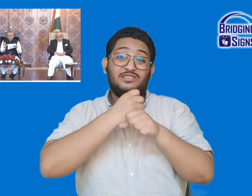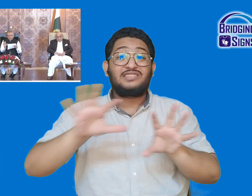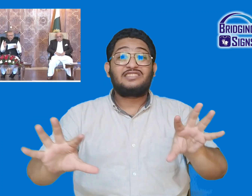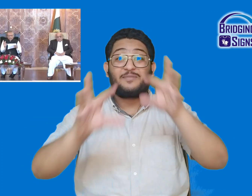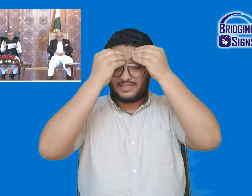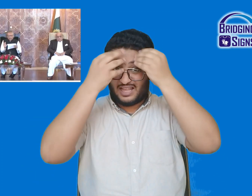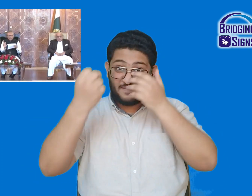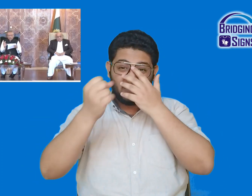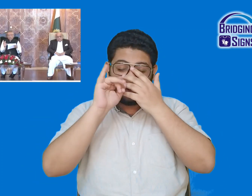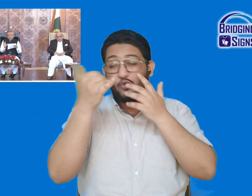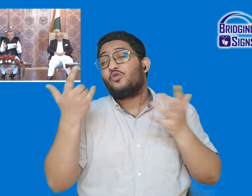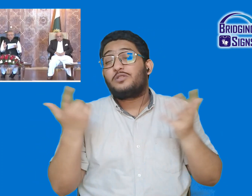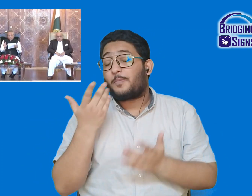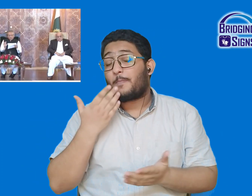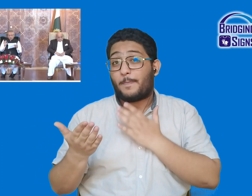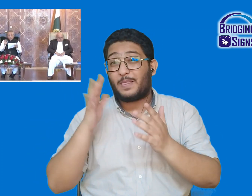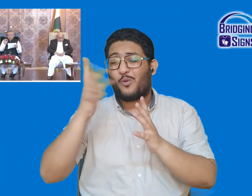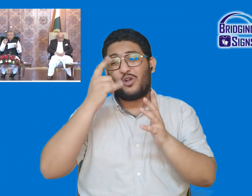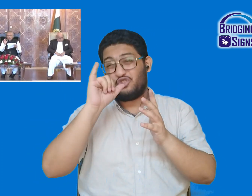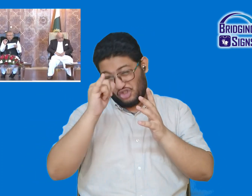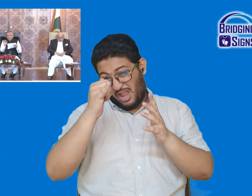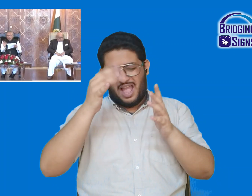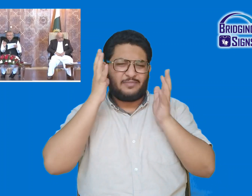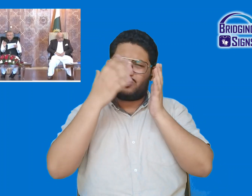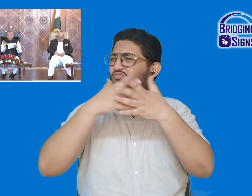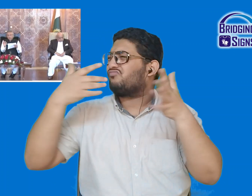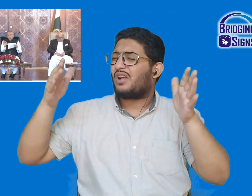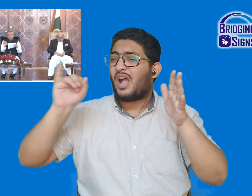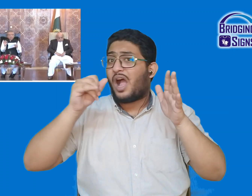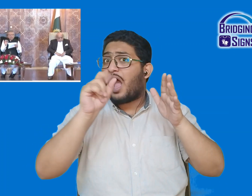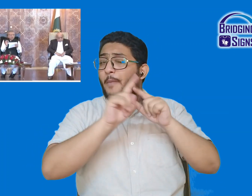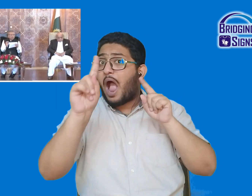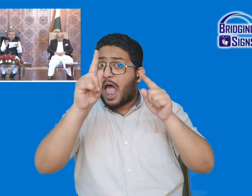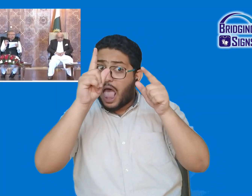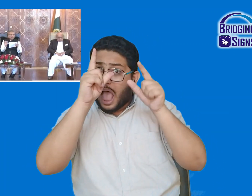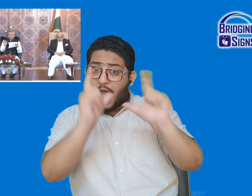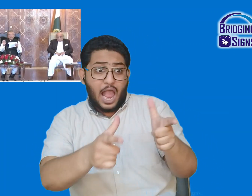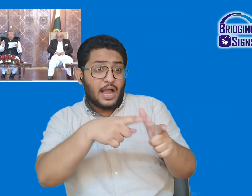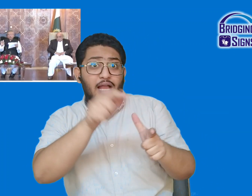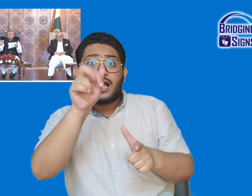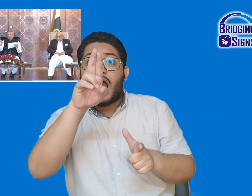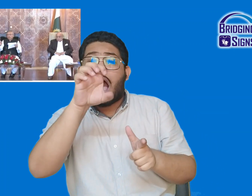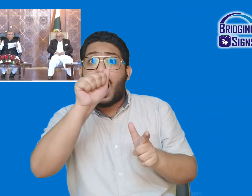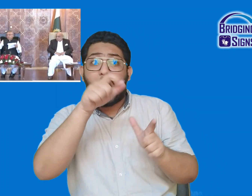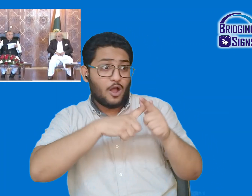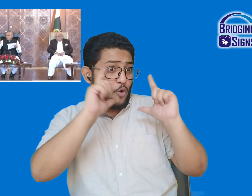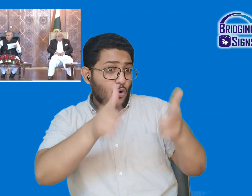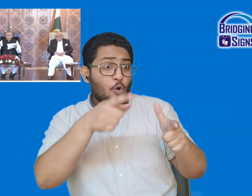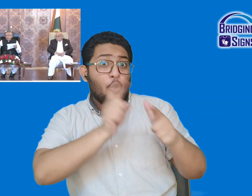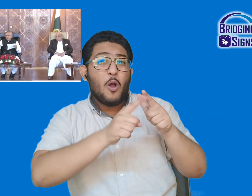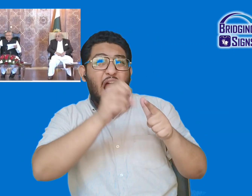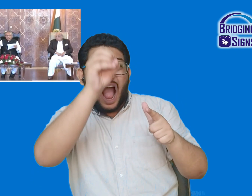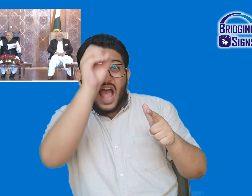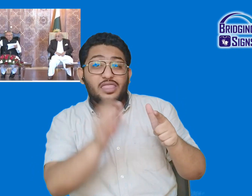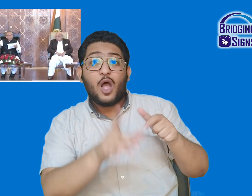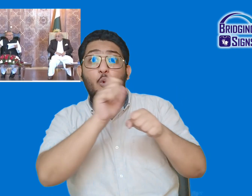ہے کہ شدید متاثرہ مخصوص علاقے, جس طرح سے کچھ پروونشل گورنمنٹس کو خیال ہے کہ اس